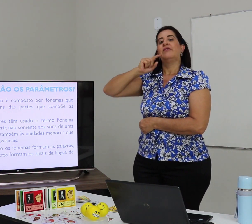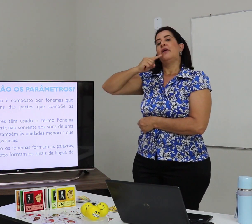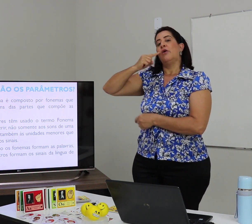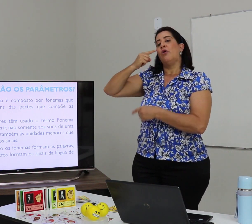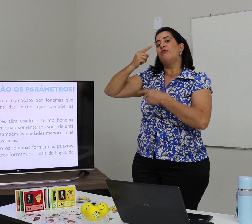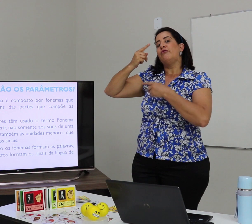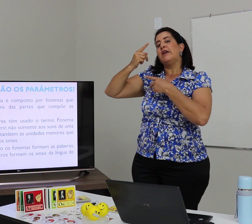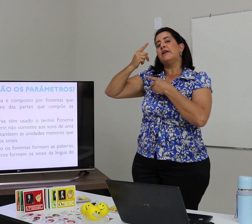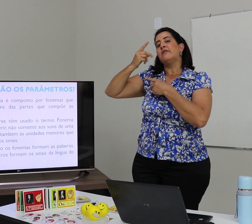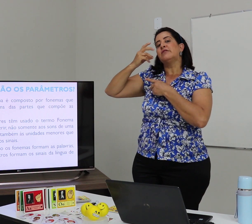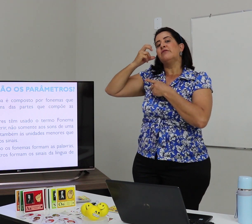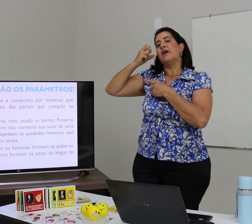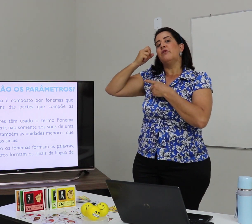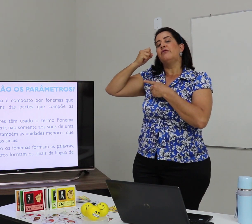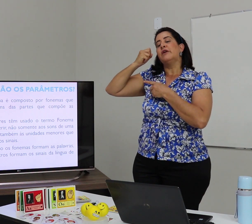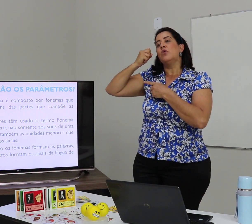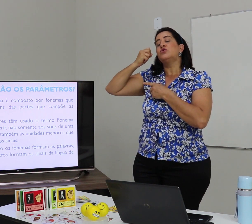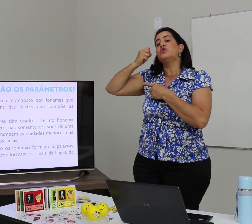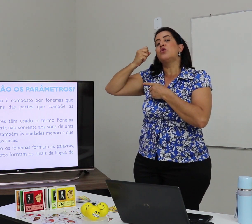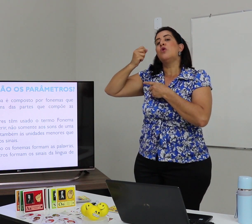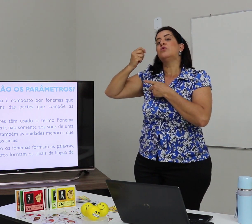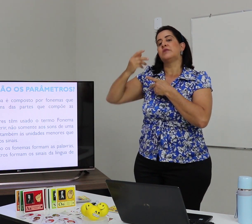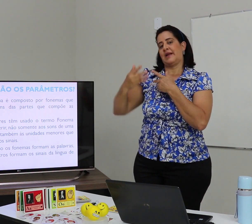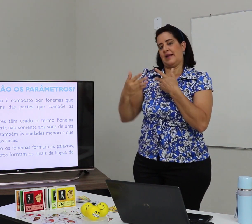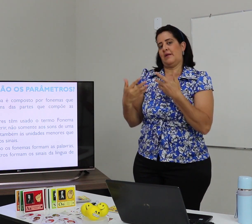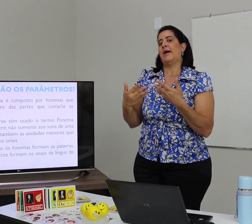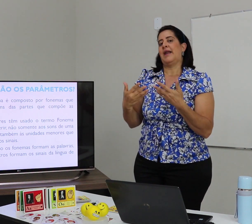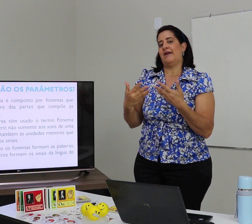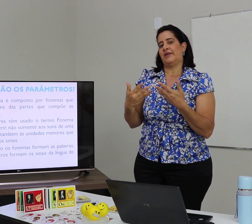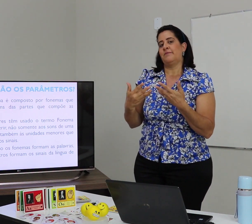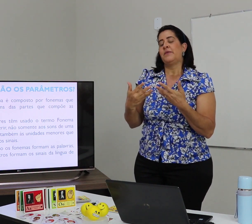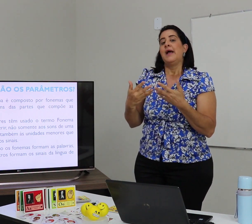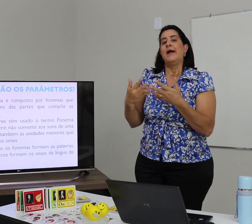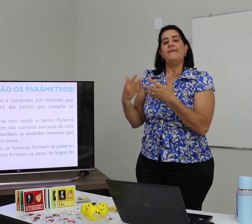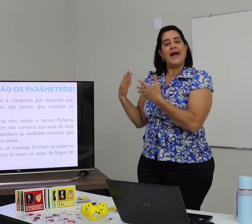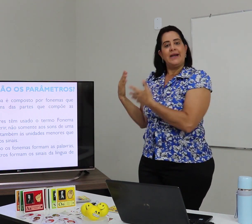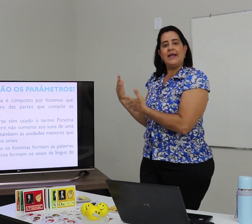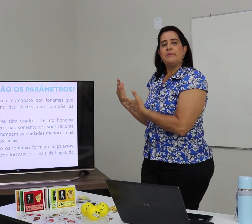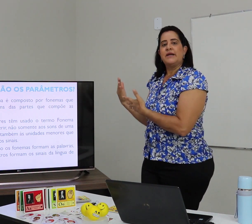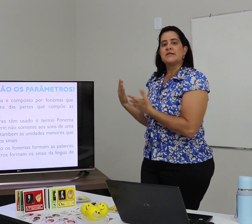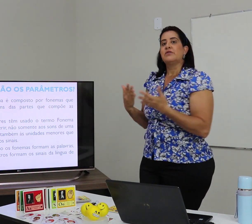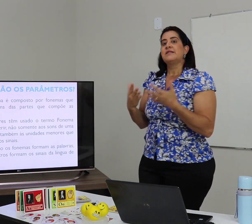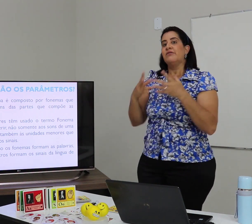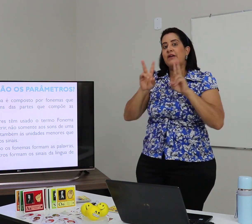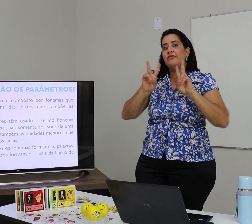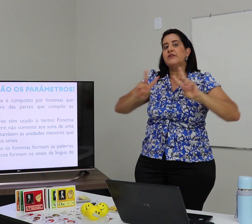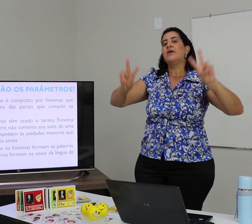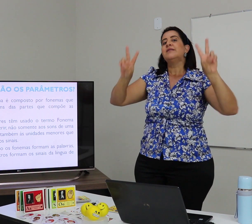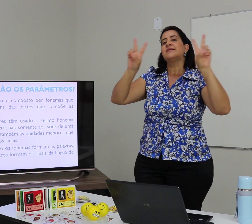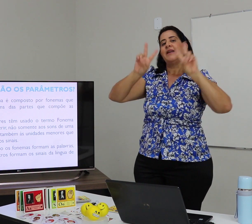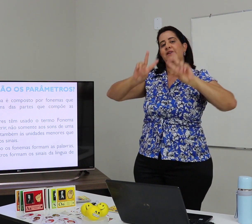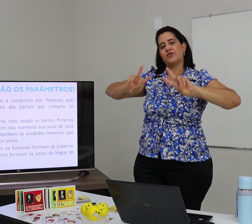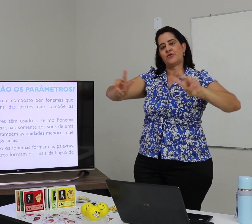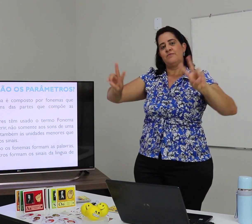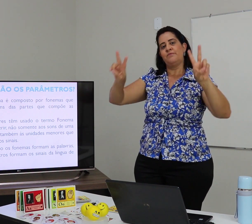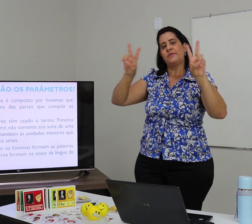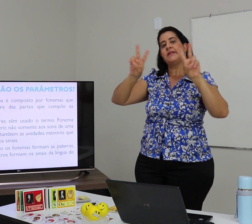vai ouvir os sons daquela palavra. Na Libras, você vai visualizar isso. Então,